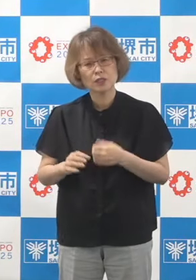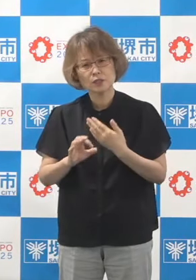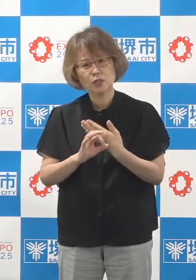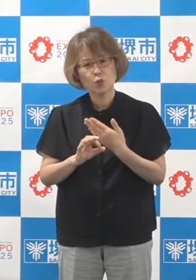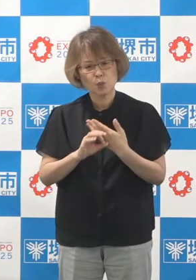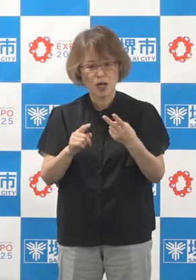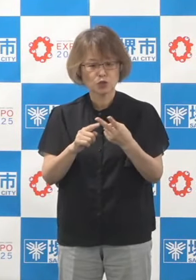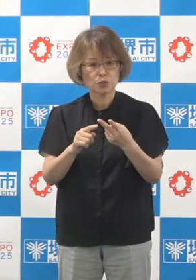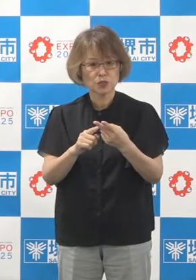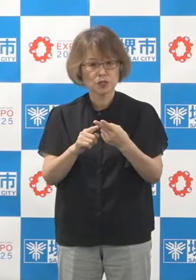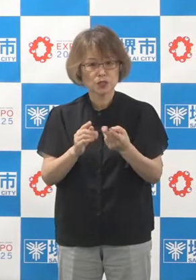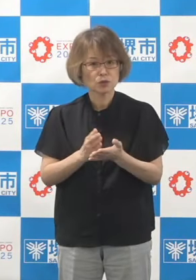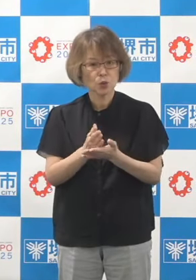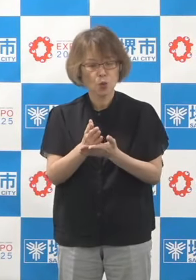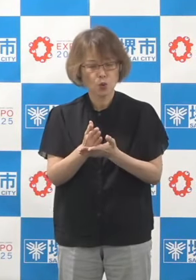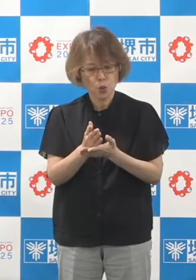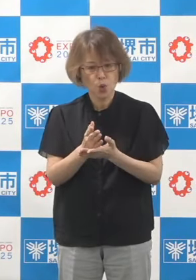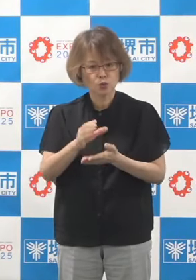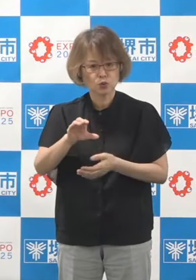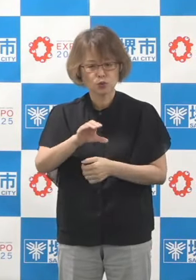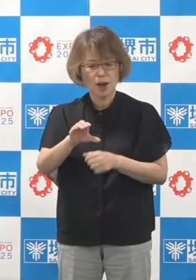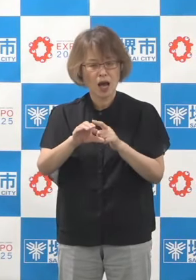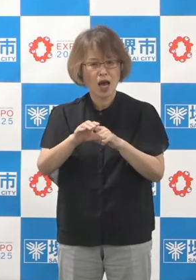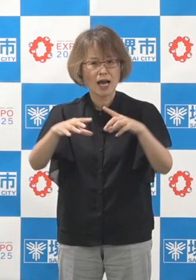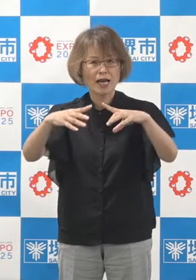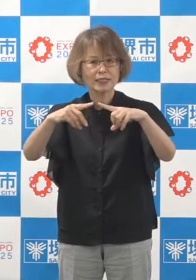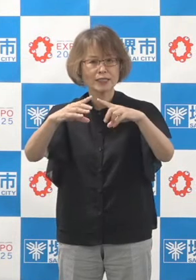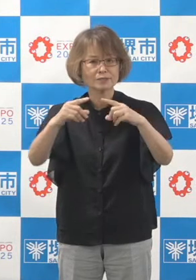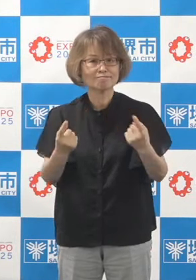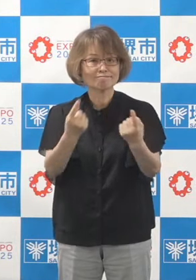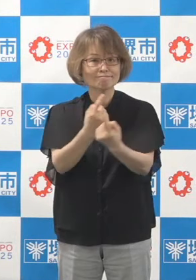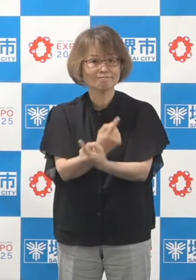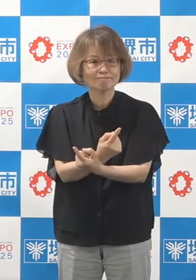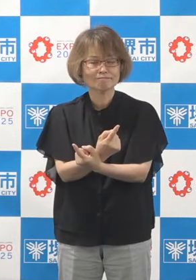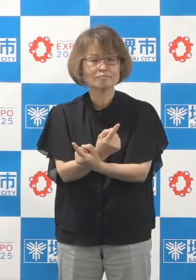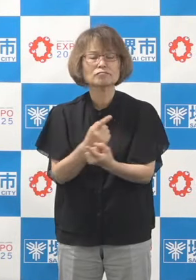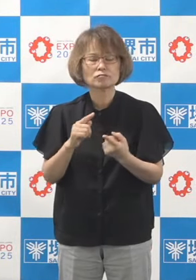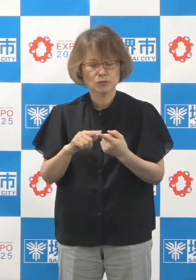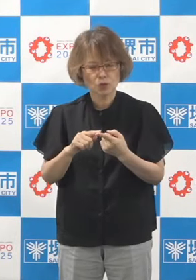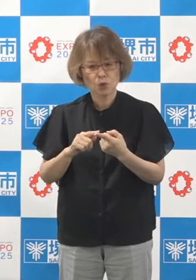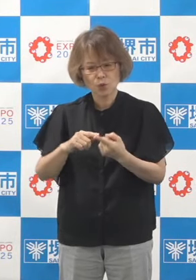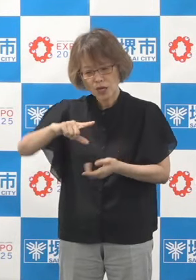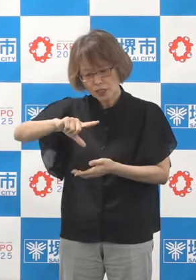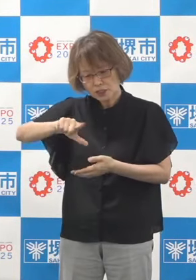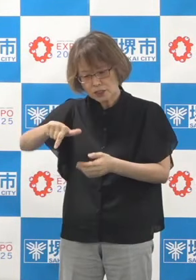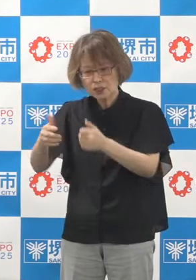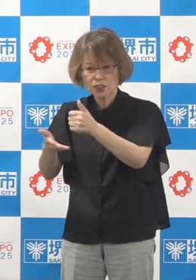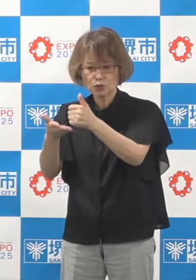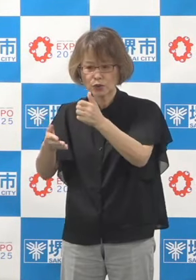郵便用の配達車両の EV 化でありましたり、地産地消、